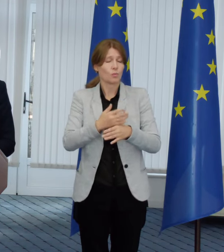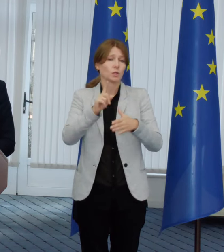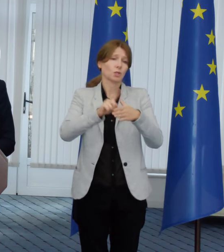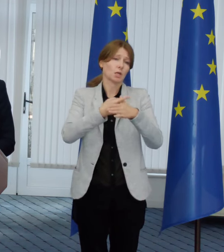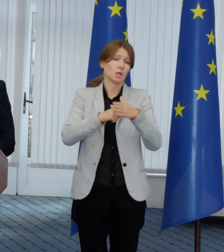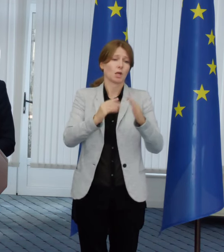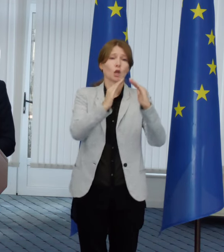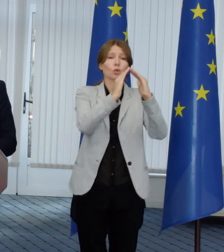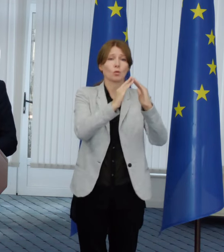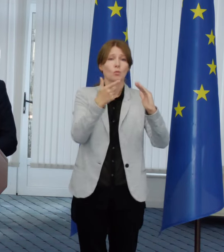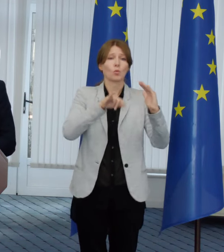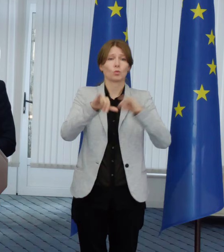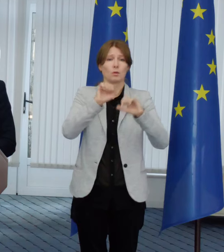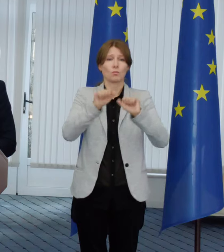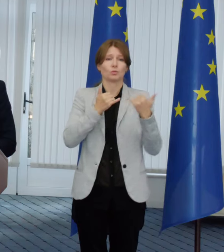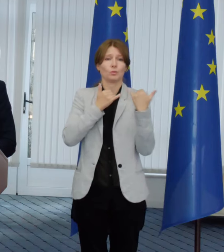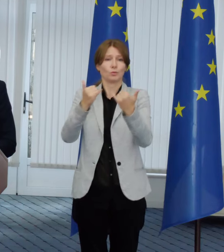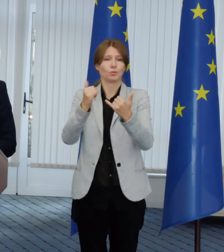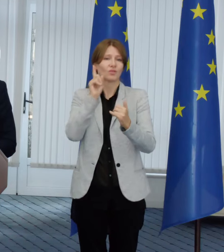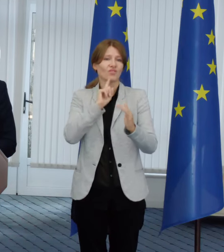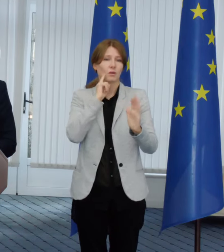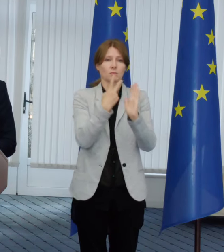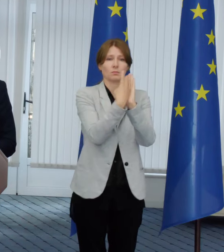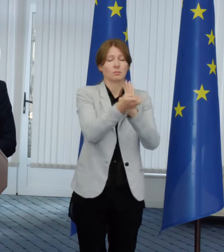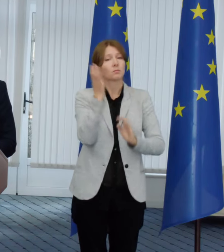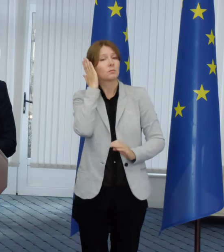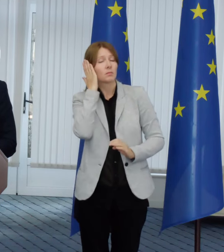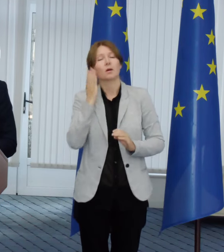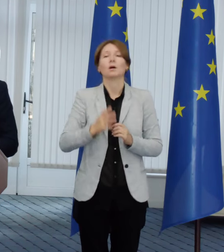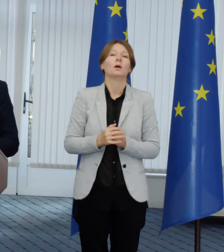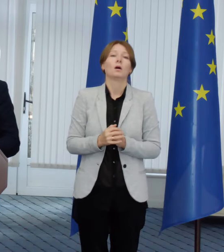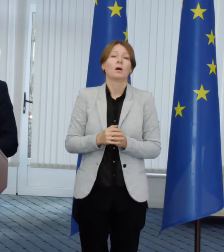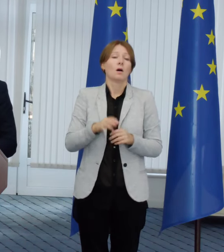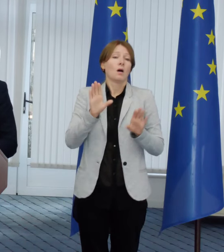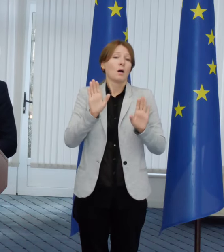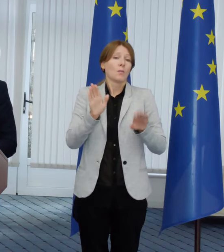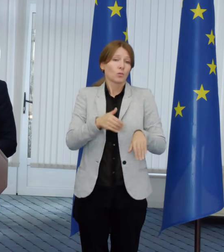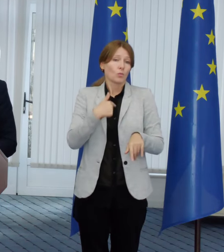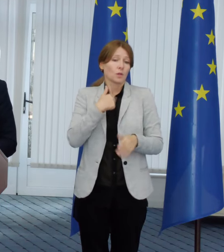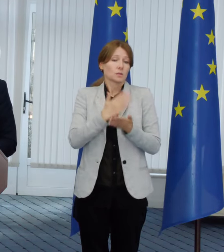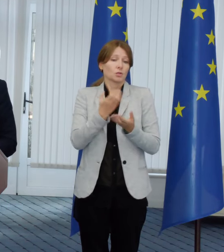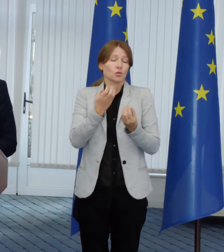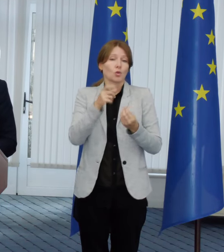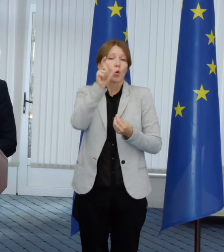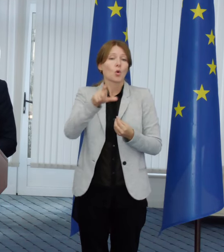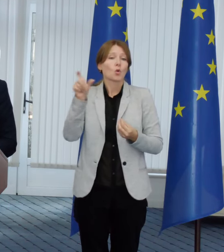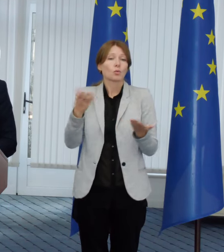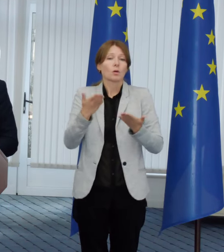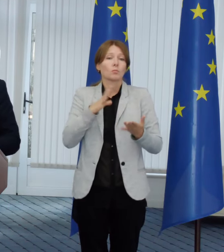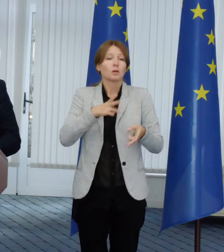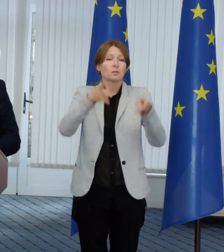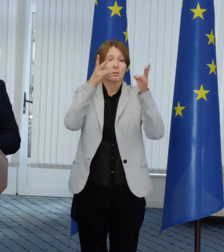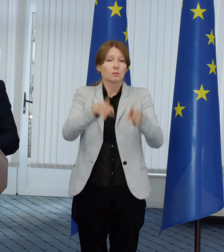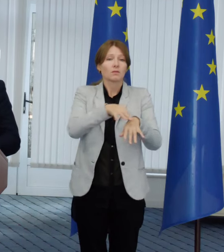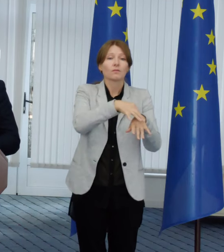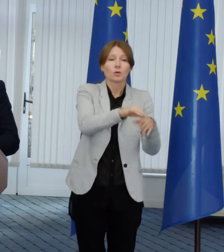urgență pentru persoanele care au avut de suferit pe urma violenței. Și atunci